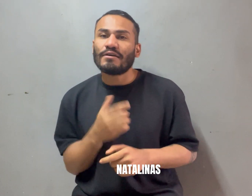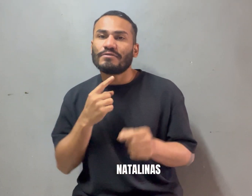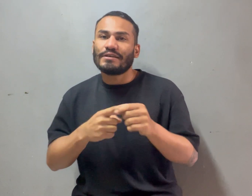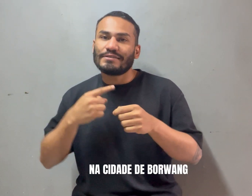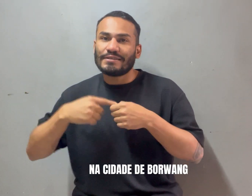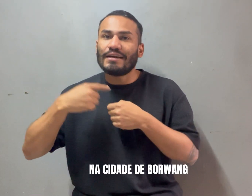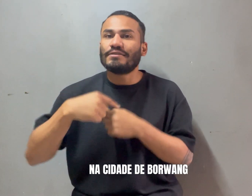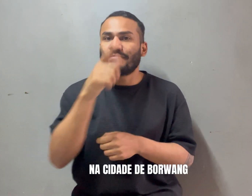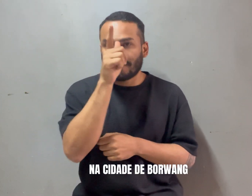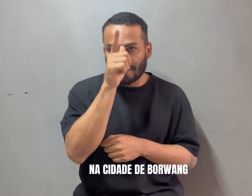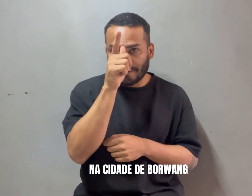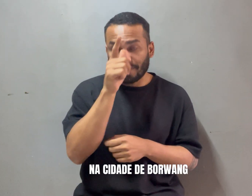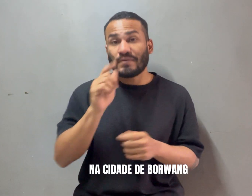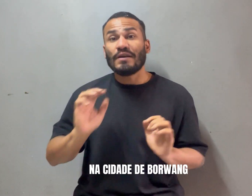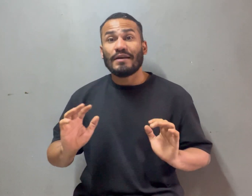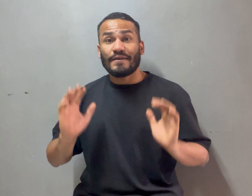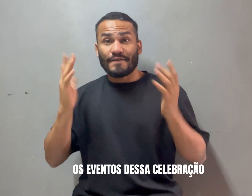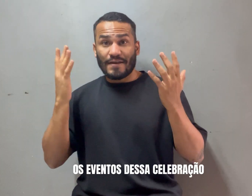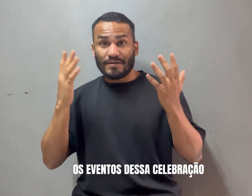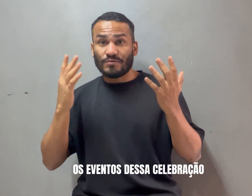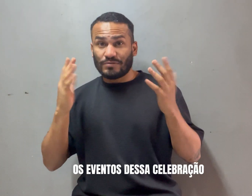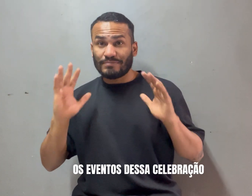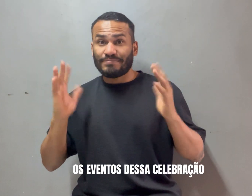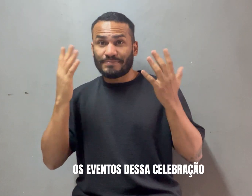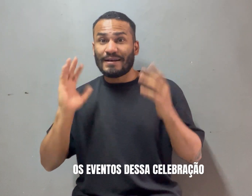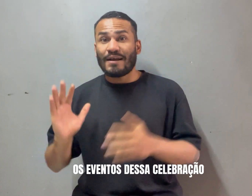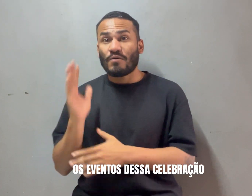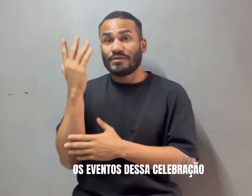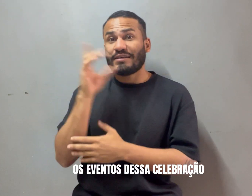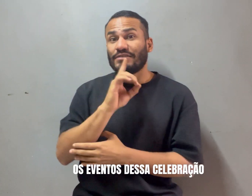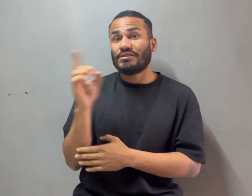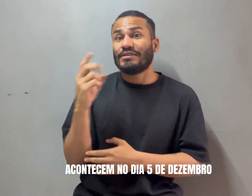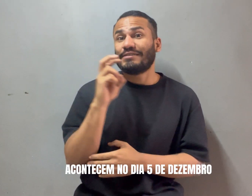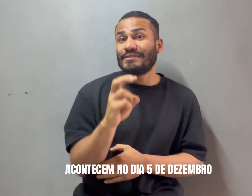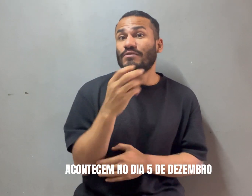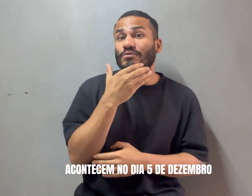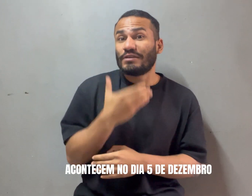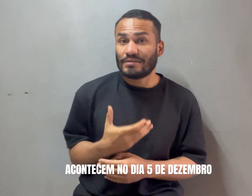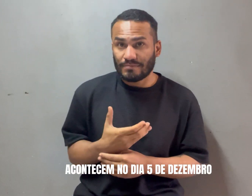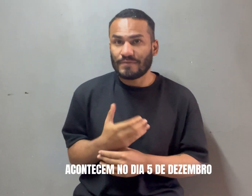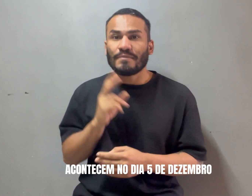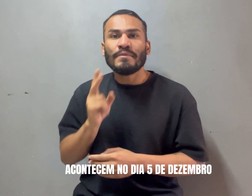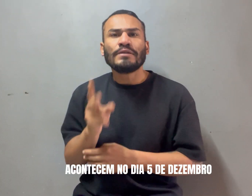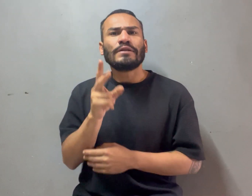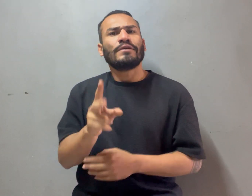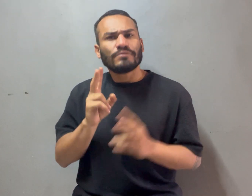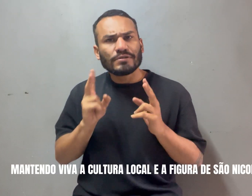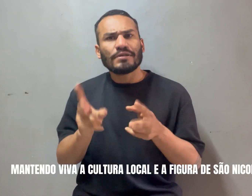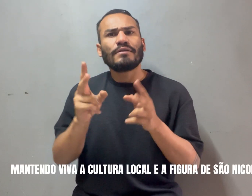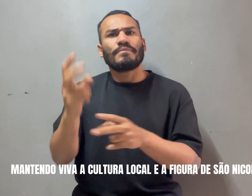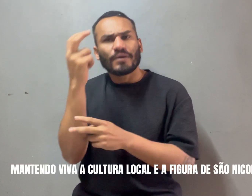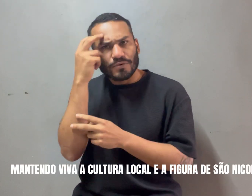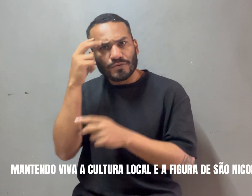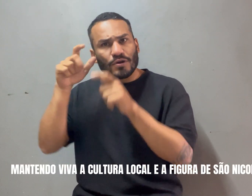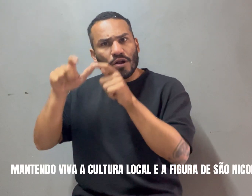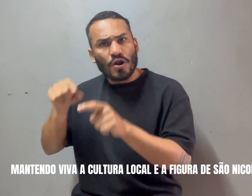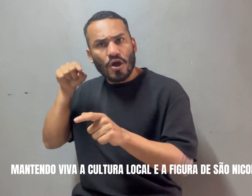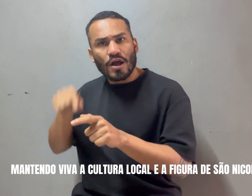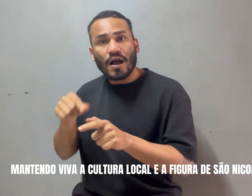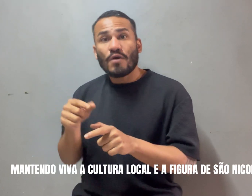na cidade de Berwang. Os eventos dessa celebração acontecem no dia 5 de dezembro, mantendo viva a cultura local